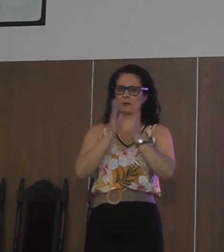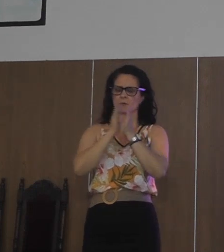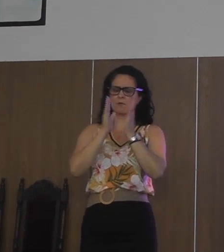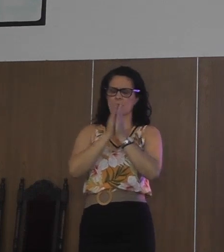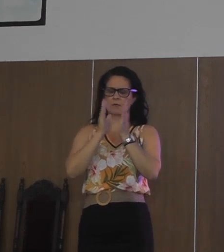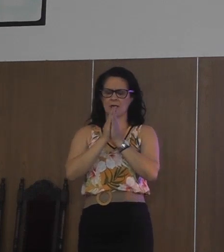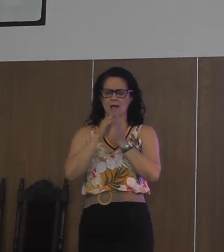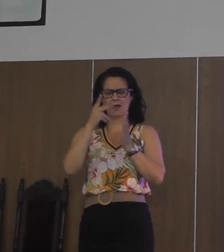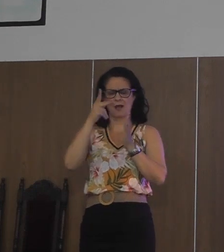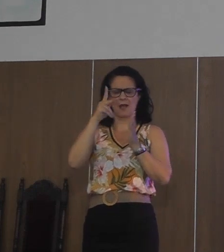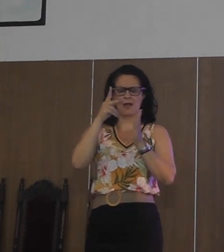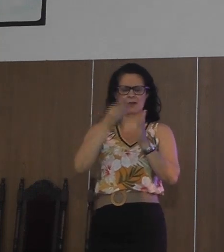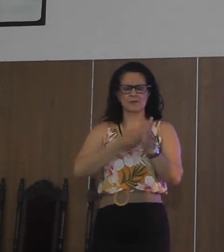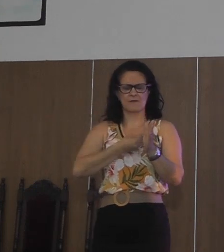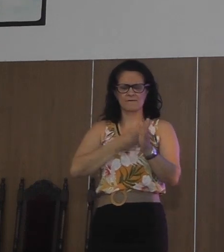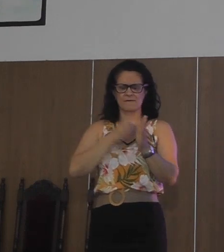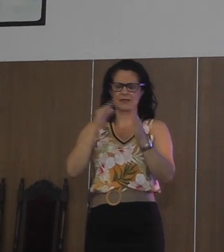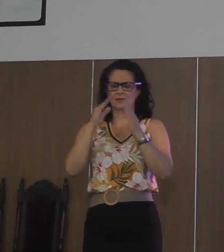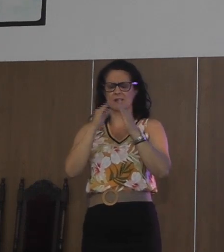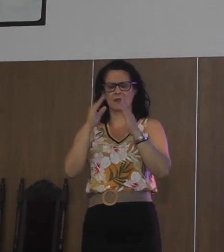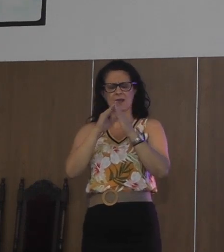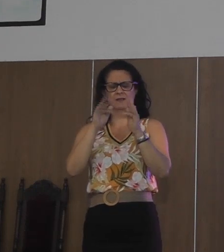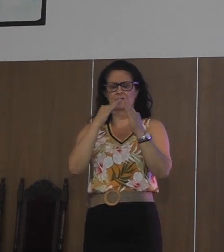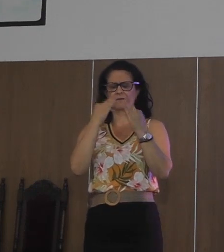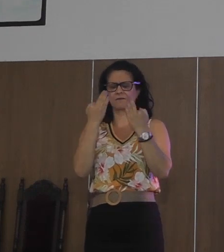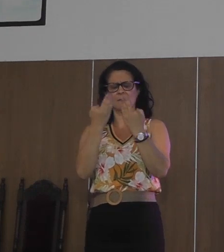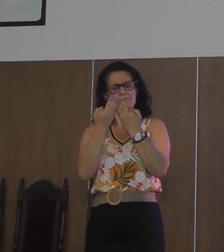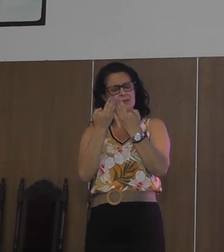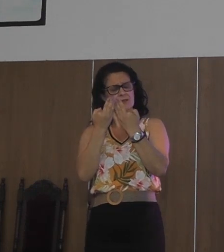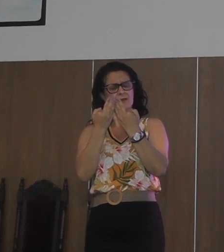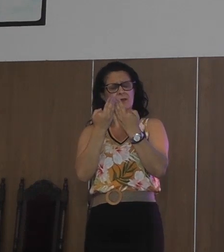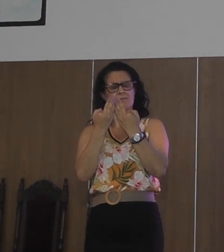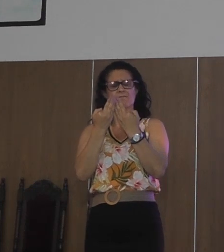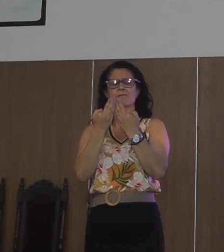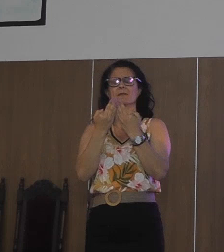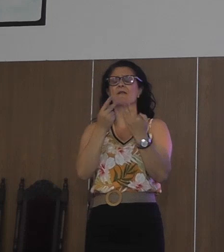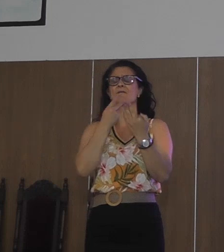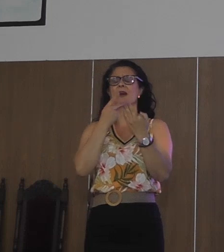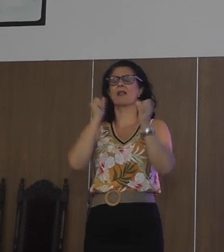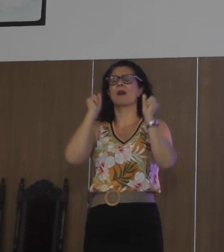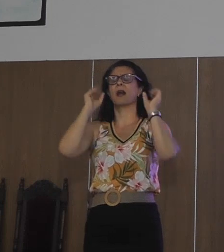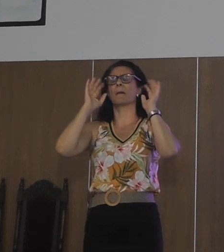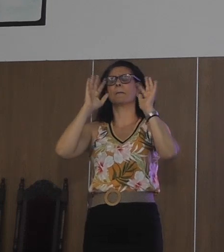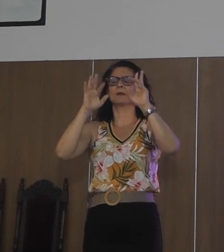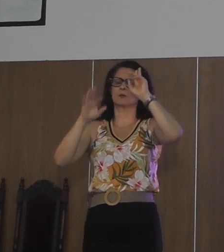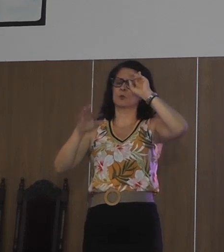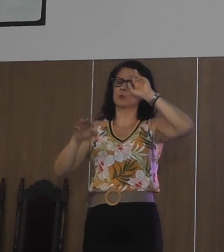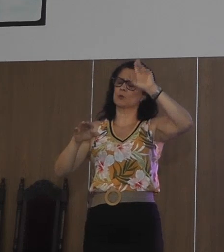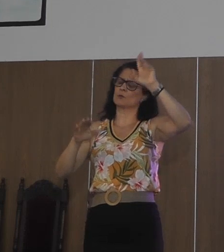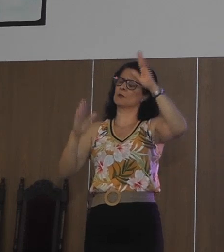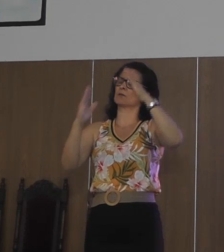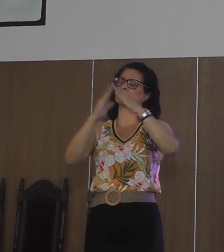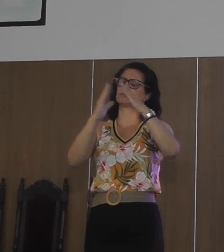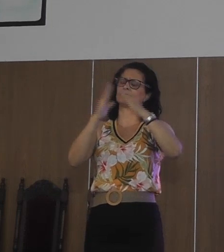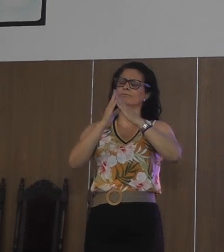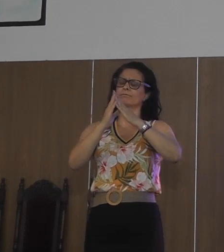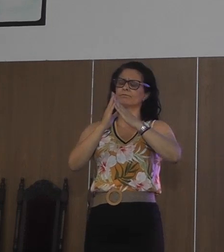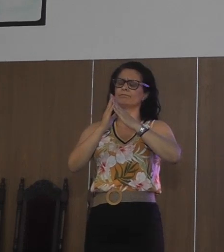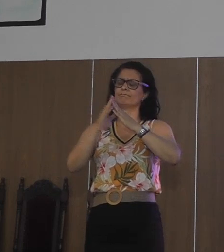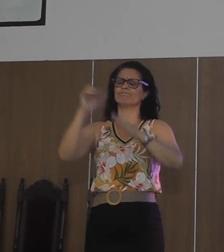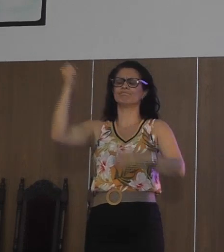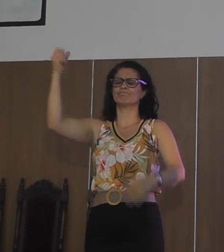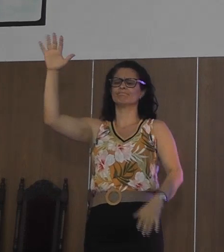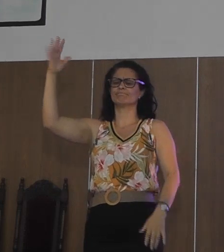sobre a sua casa, a sua família, impetrar, né, a bênção do Senhor sobre o seu lar. Aleluia, que a graça